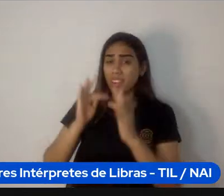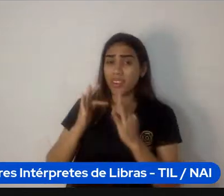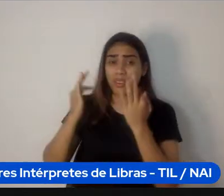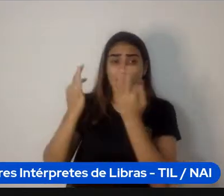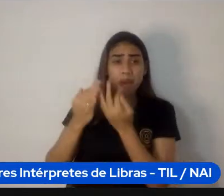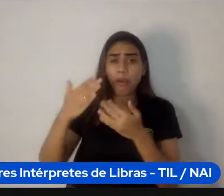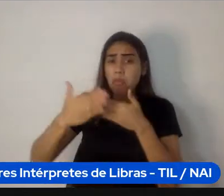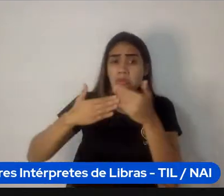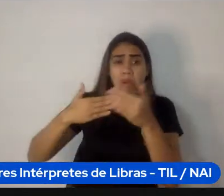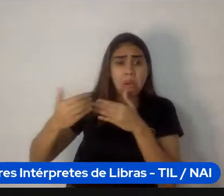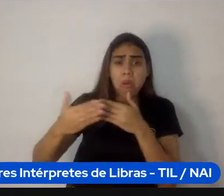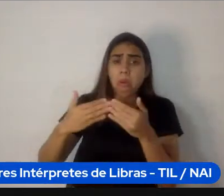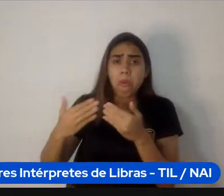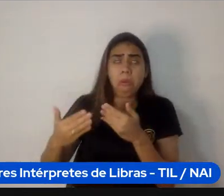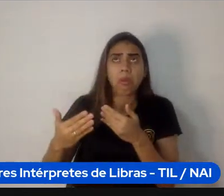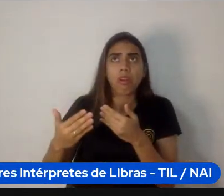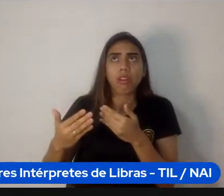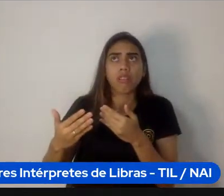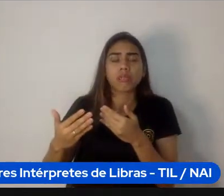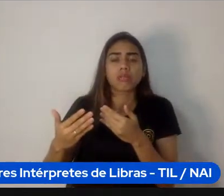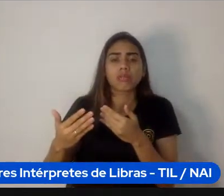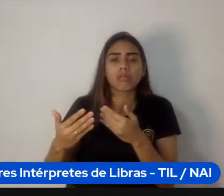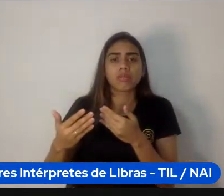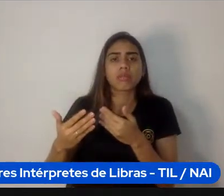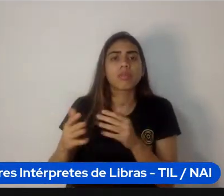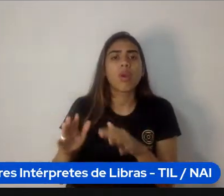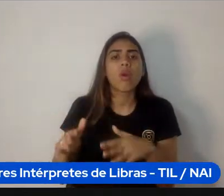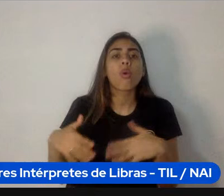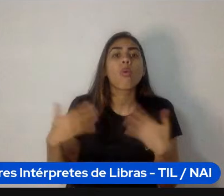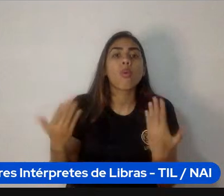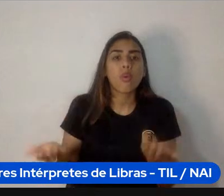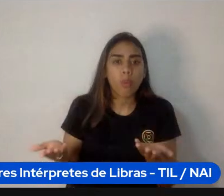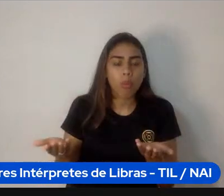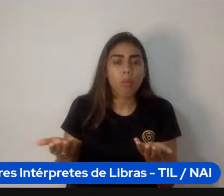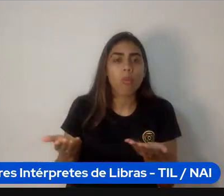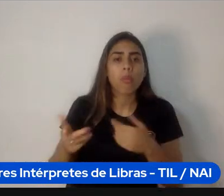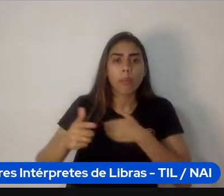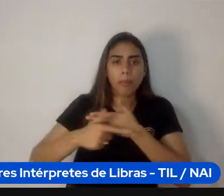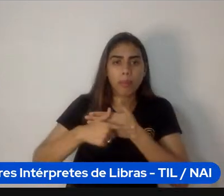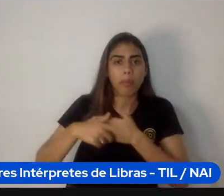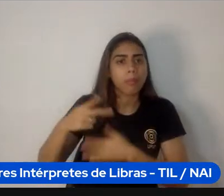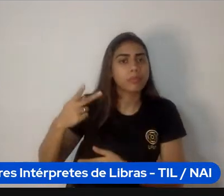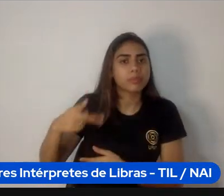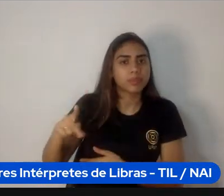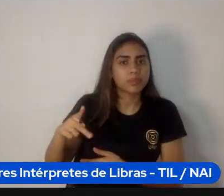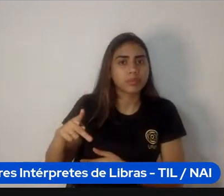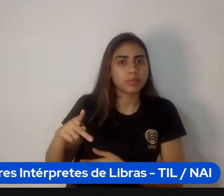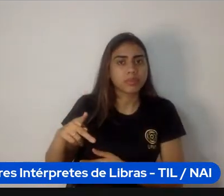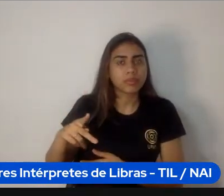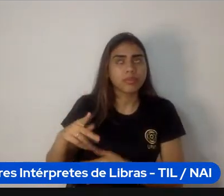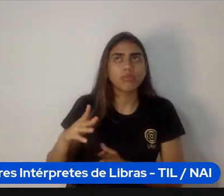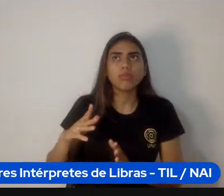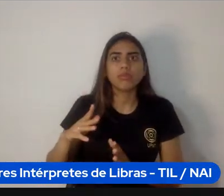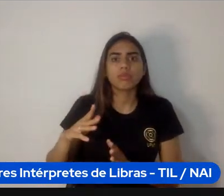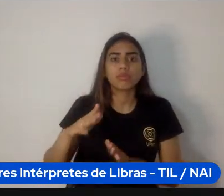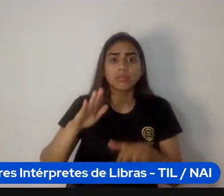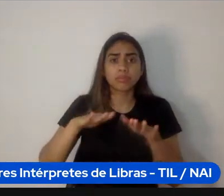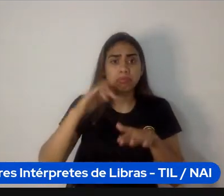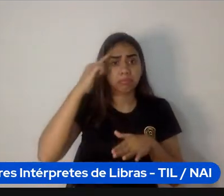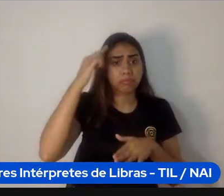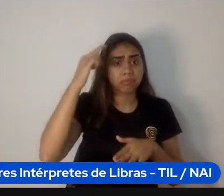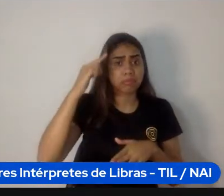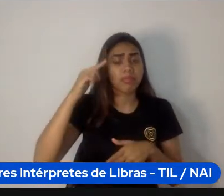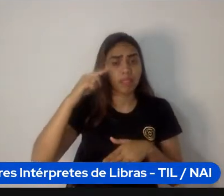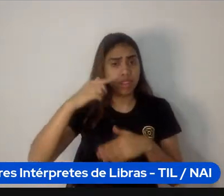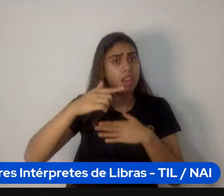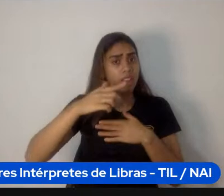qualquer adolescente, tem um papel fundamental na escola nessa parceria. Só que tem coisa que é da família e tem coisa que é da escola.